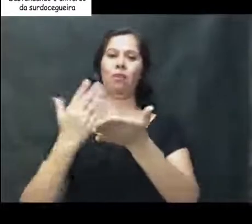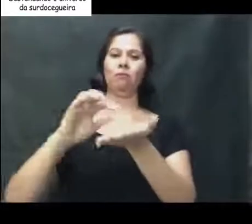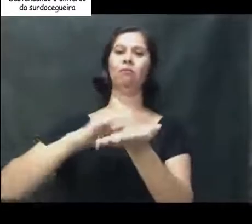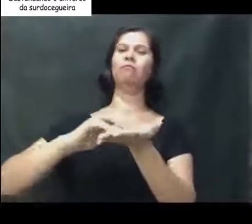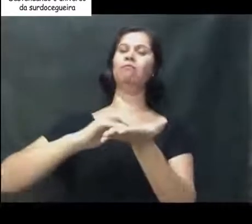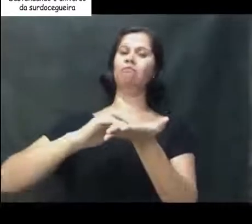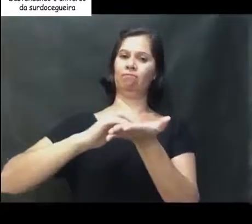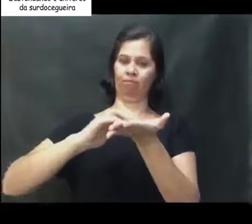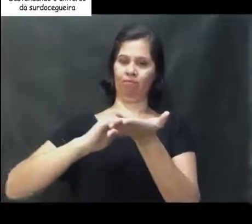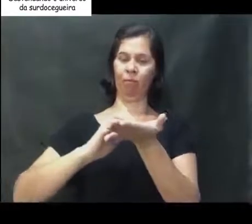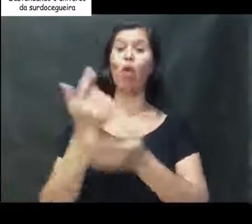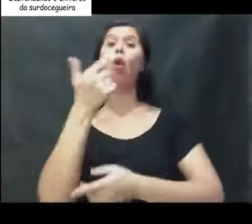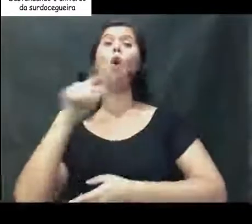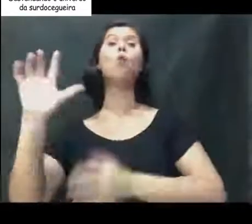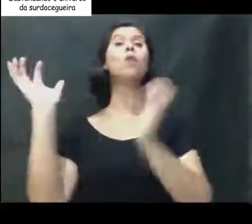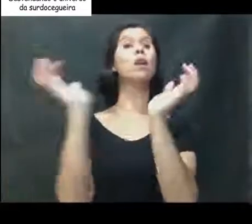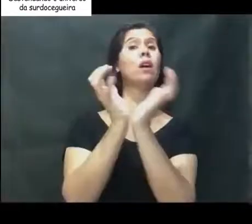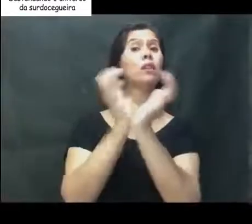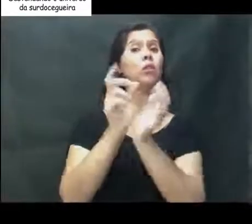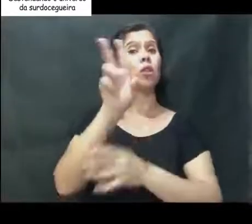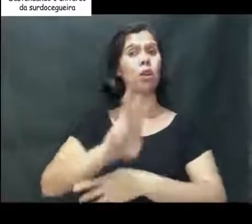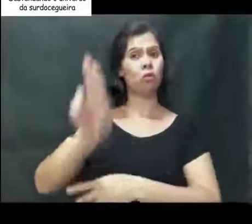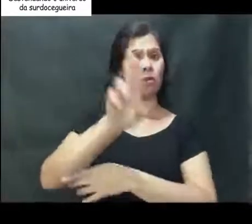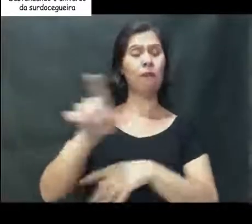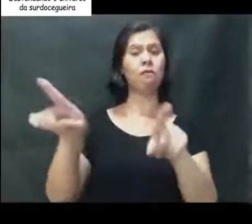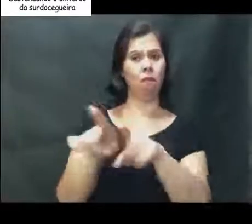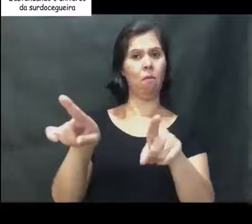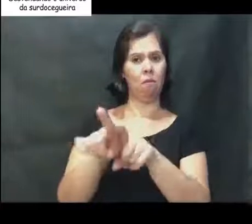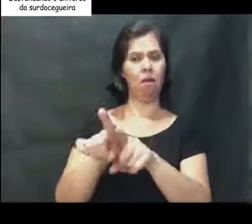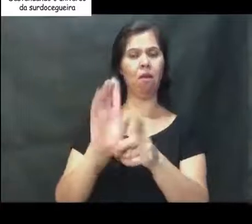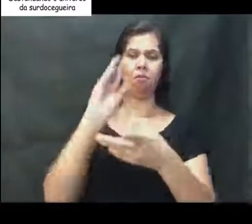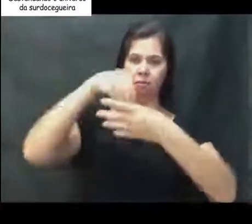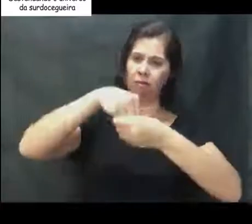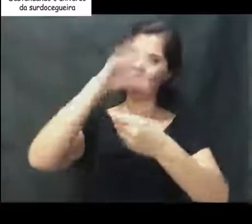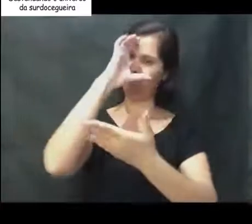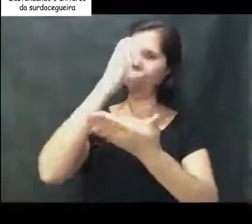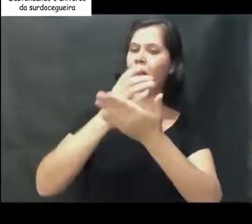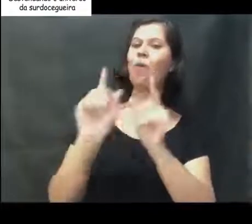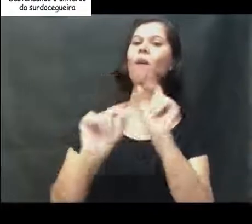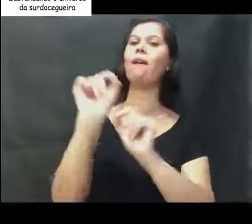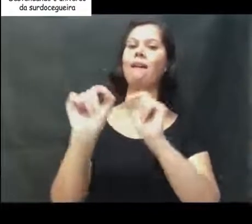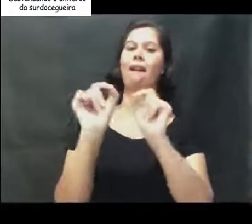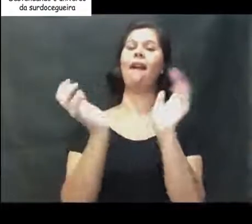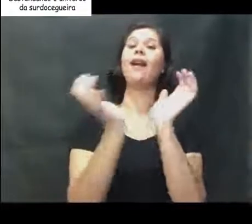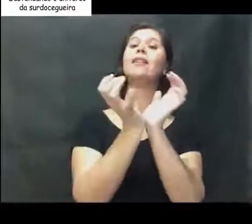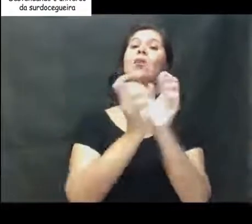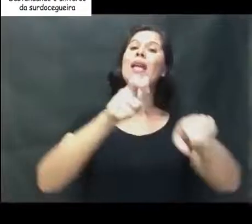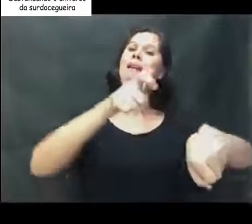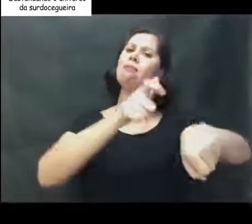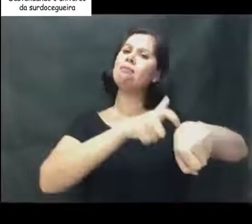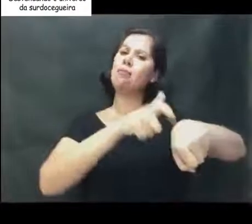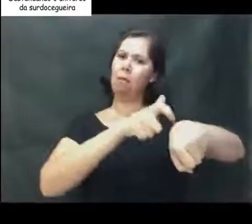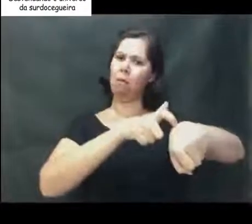tipo de símbolo tátil, uma outra categoria de símbolo tátil que eu utilizei na minha tese foi a categoria tempo.